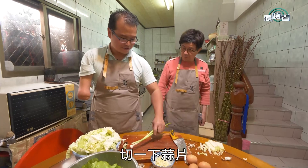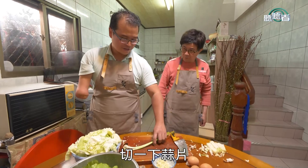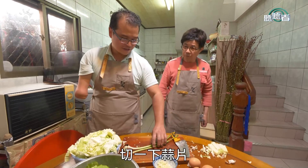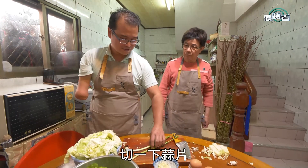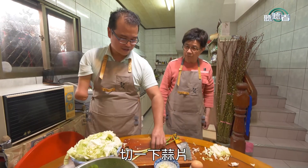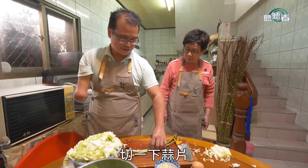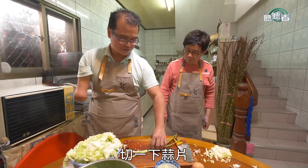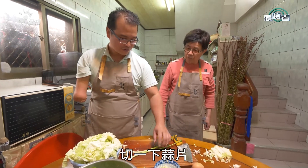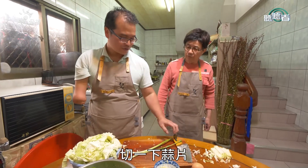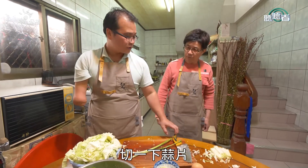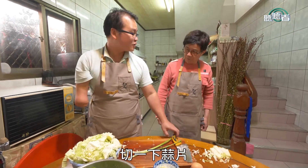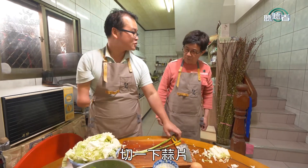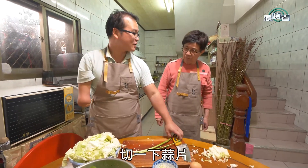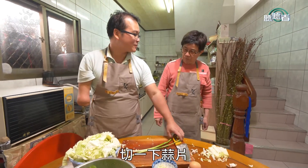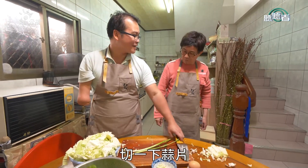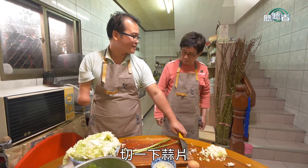切一下蒜片，